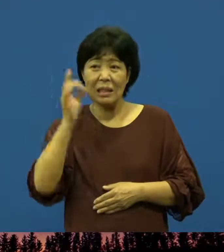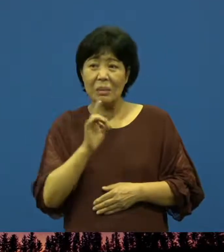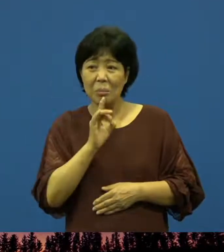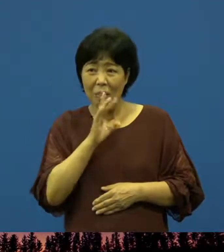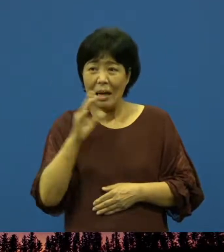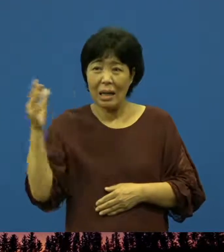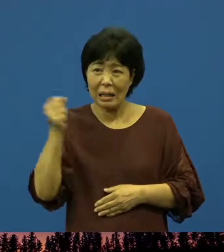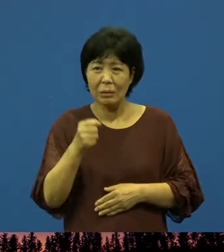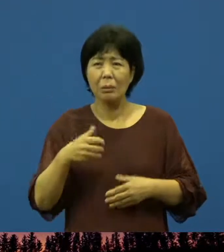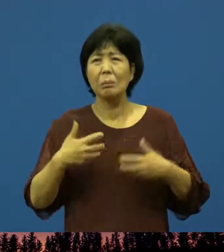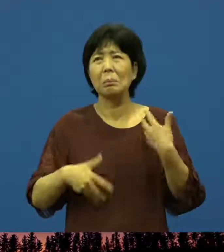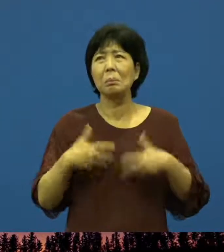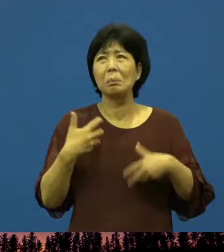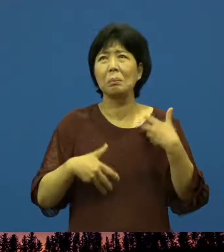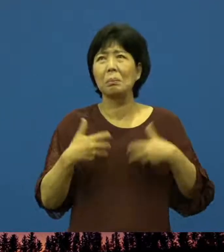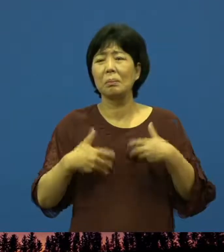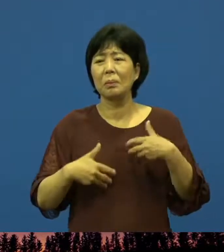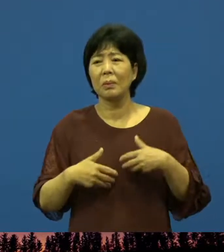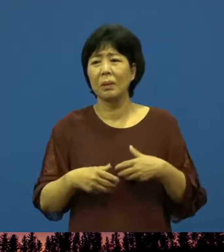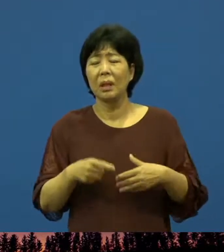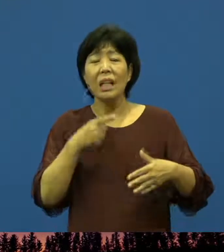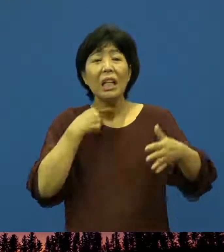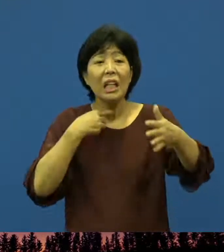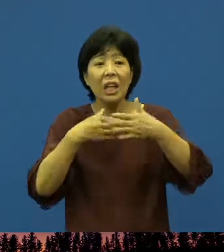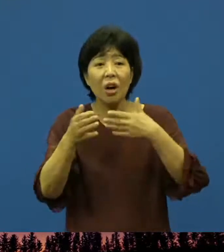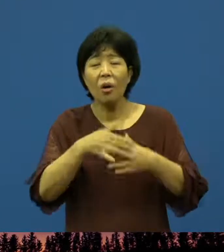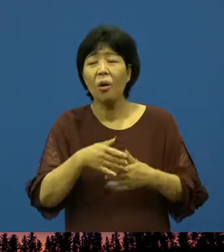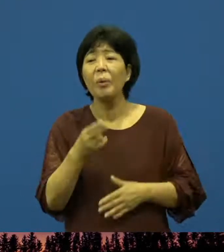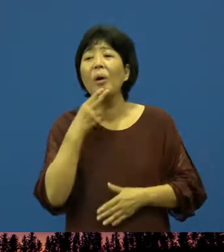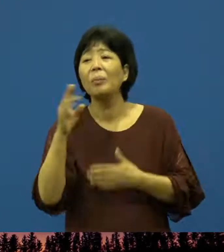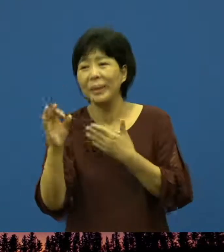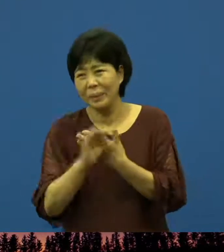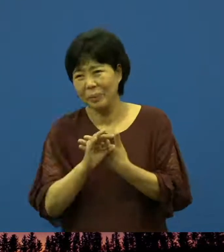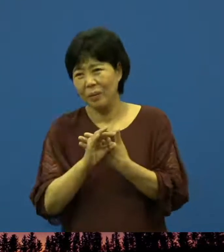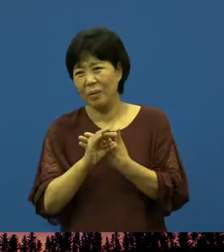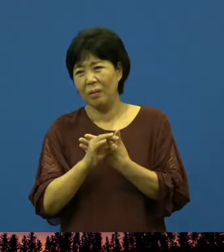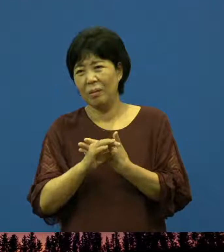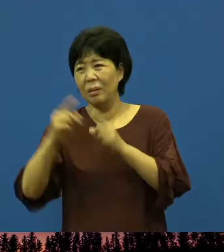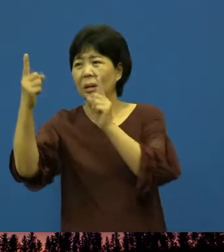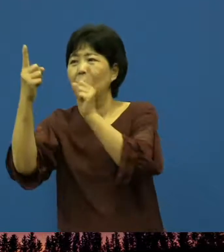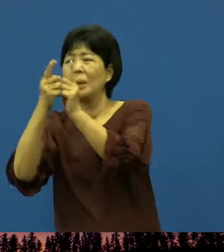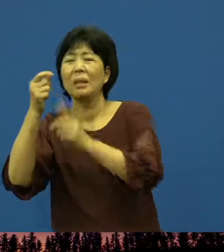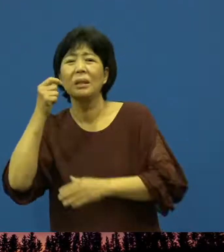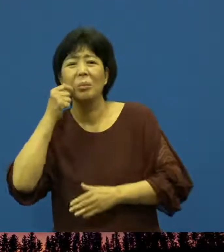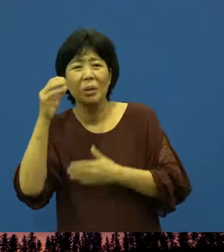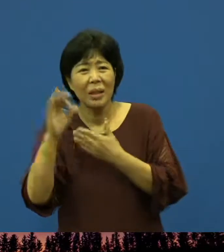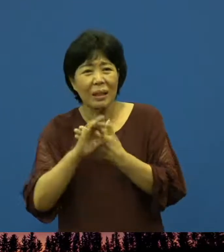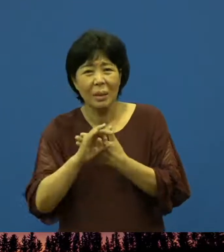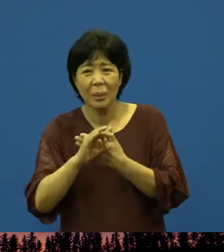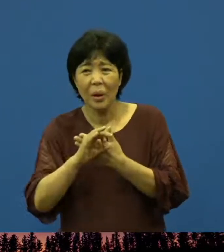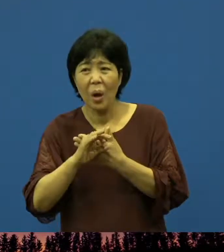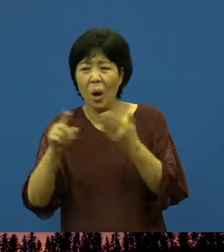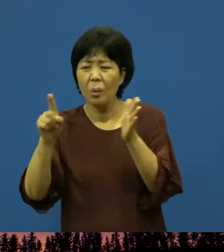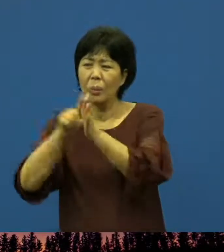하는데 경험이 없어. 몸으로 오신 그리스도를 만난 적이 없어.